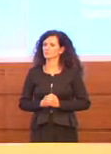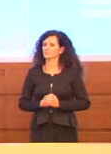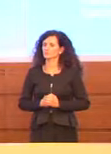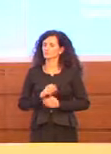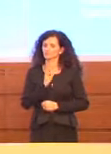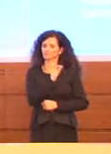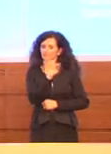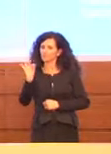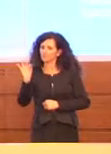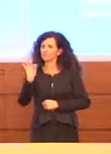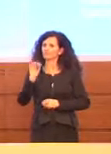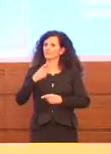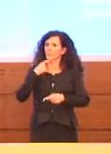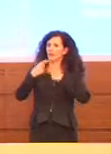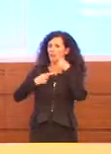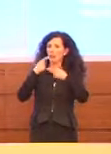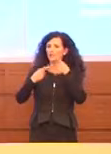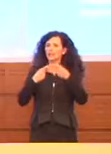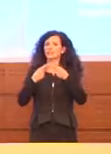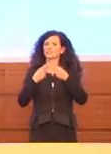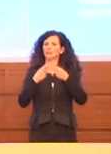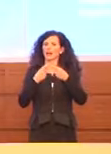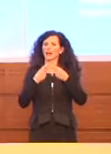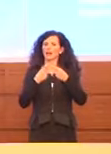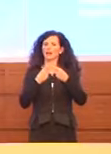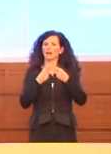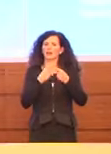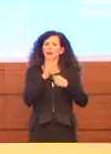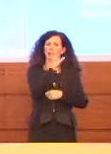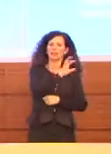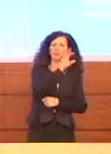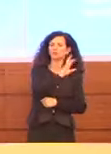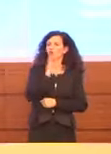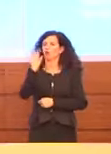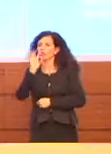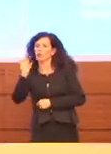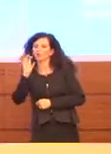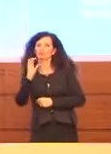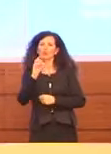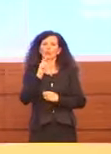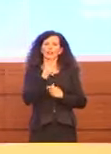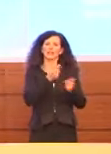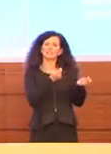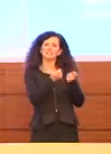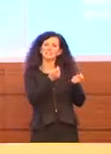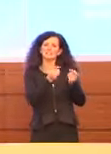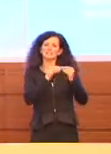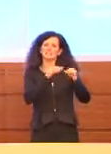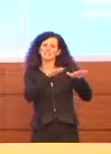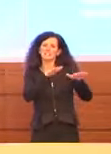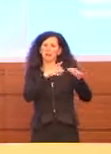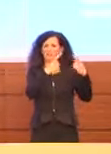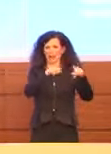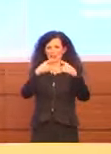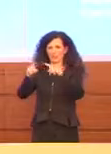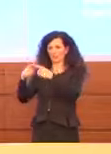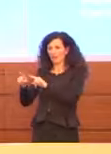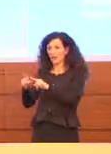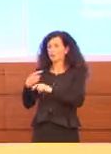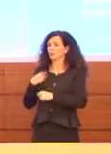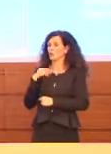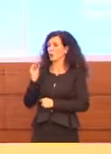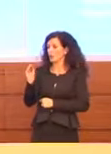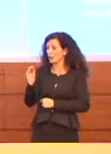discrasia tra una regione e l'altra tra una zona e l'altra chiedevo se avevate pensato il